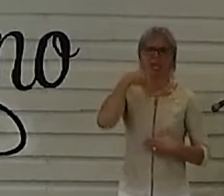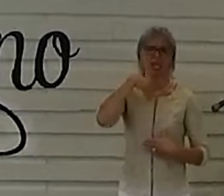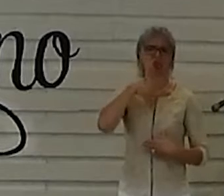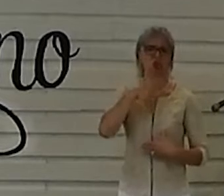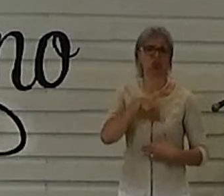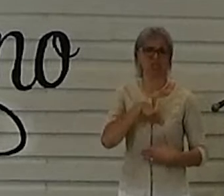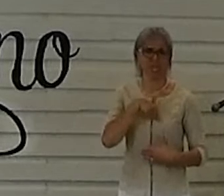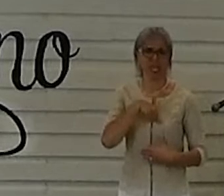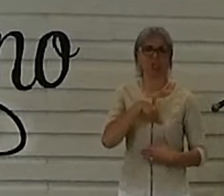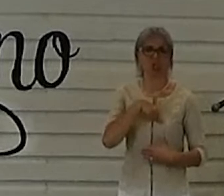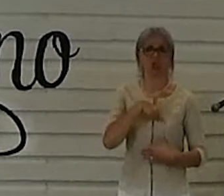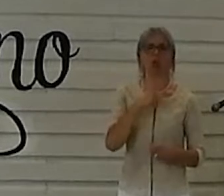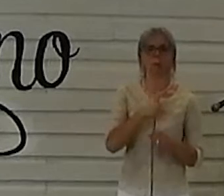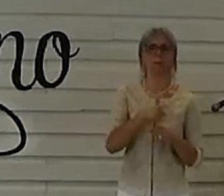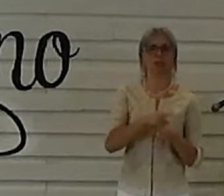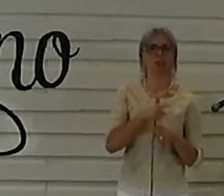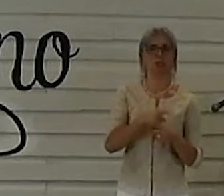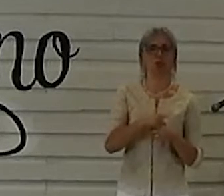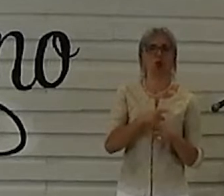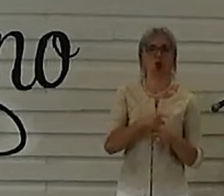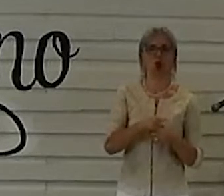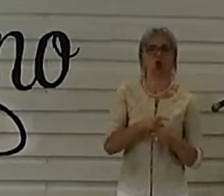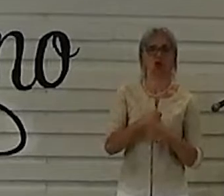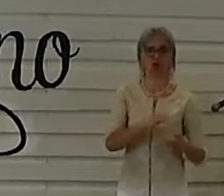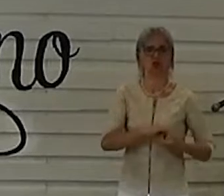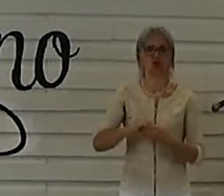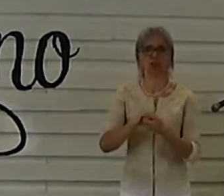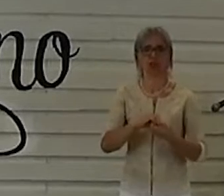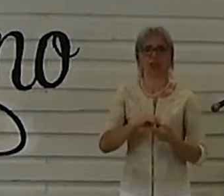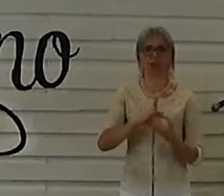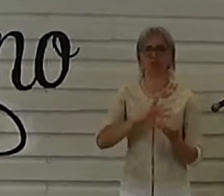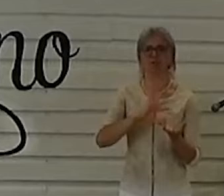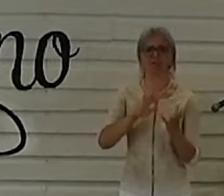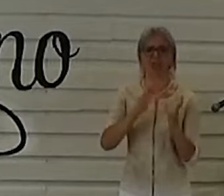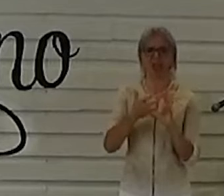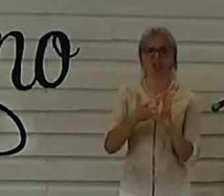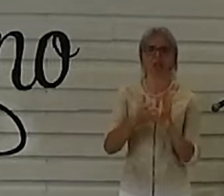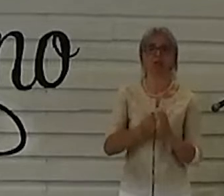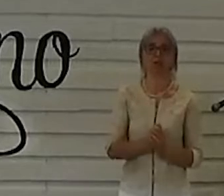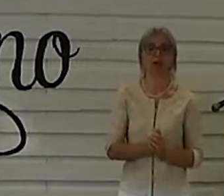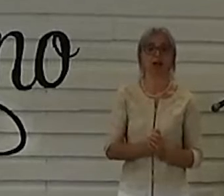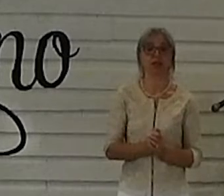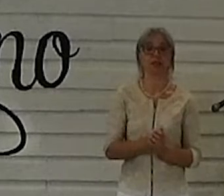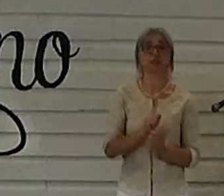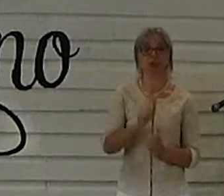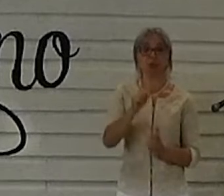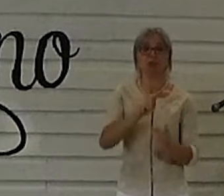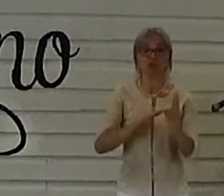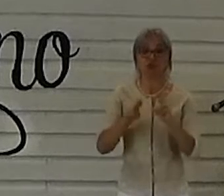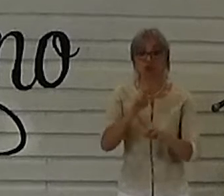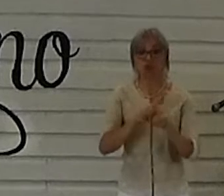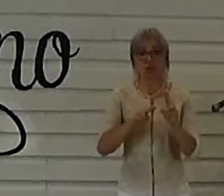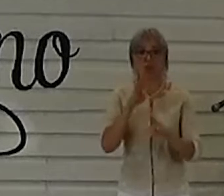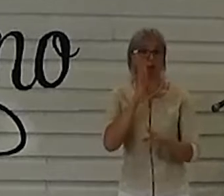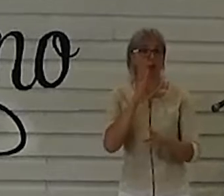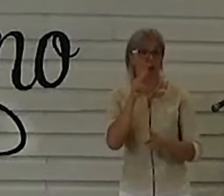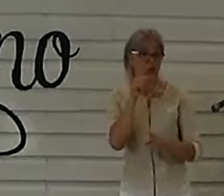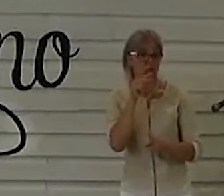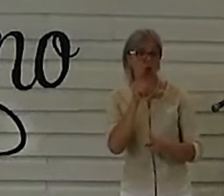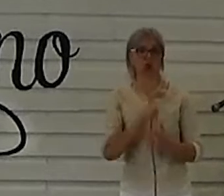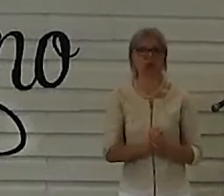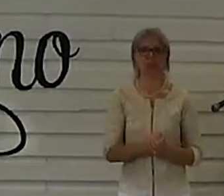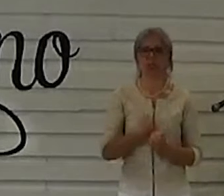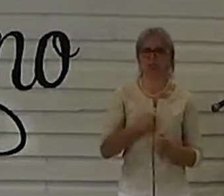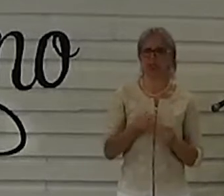bisogno, fratelli, sorelle, di trasformare questa società. Io non voglio più criticare, che le critiche non servono a